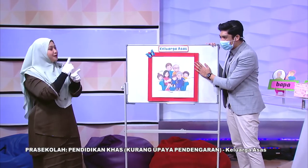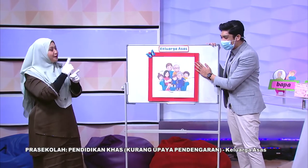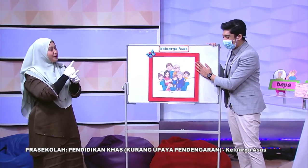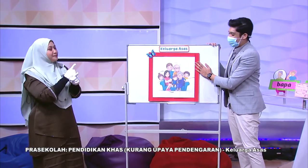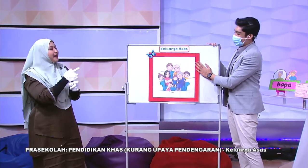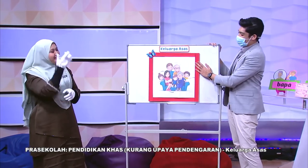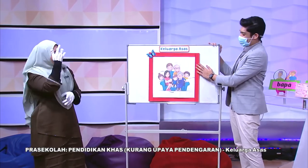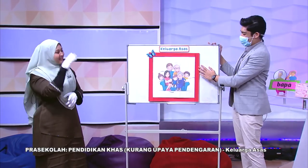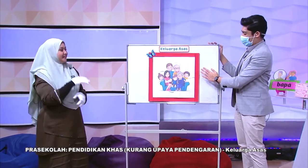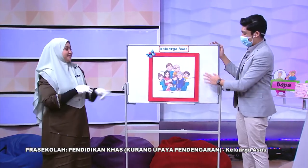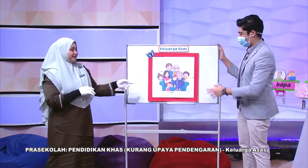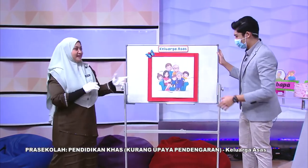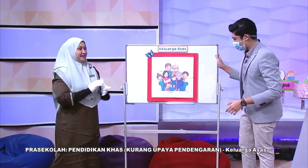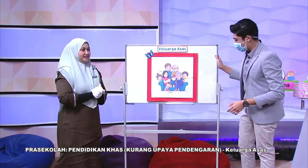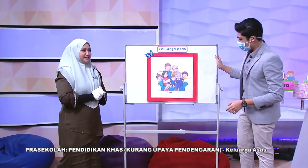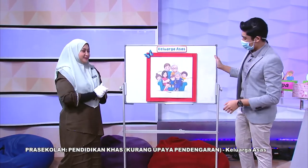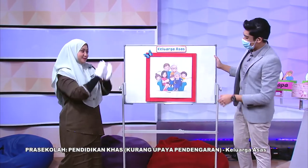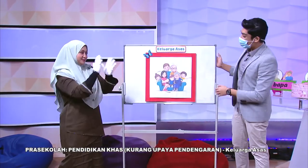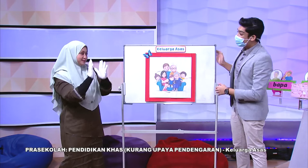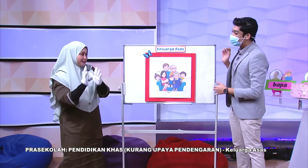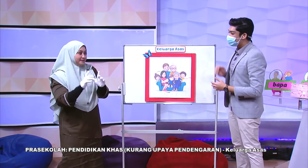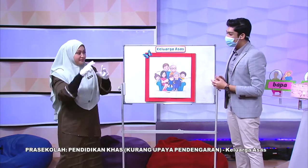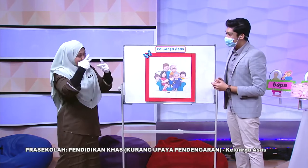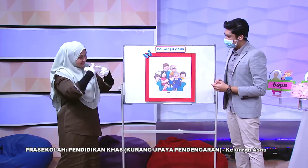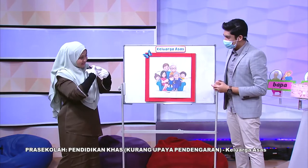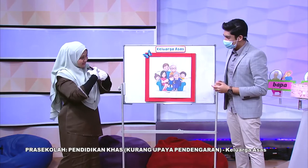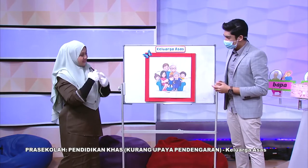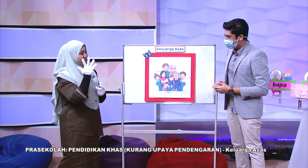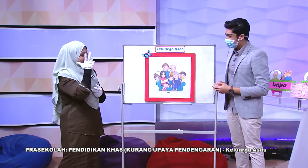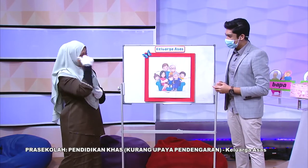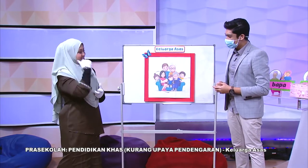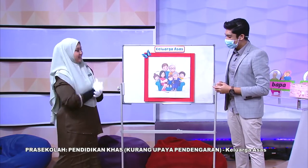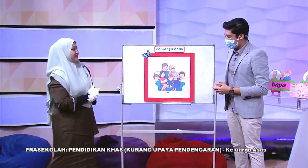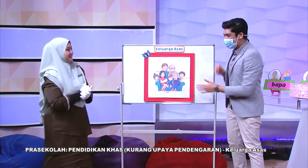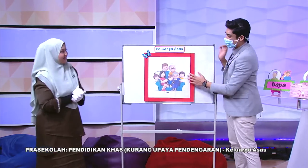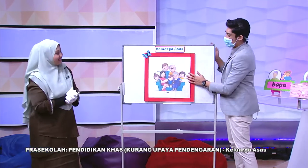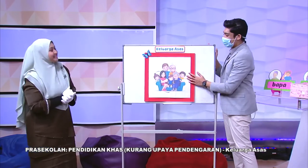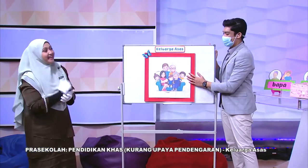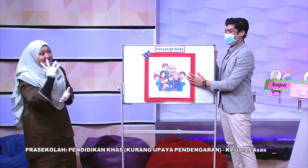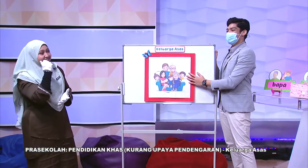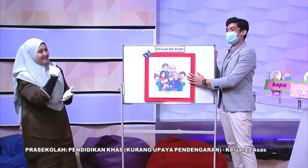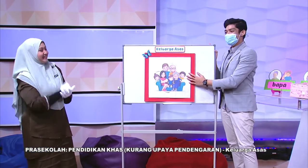beton daifan susun puzzle cantik sangat Sunshine